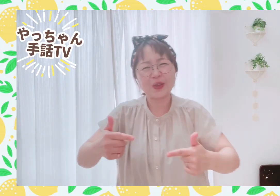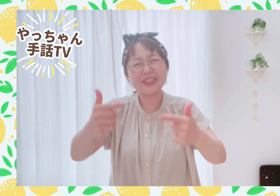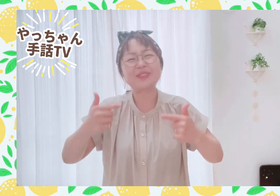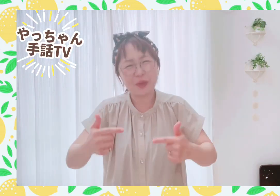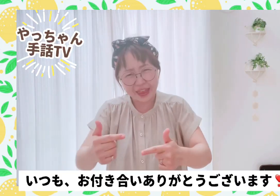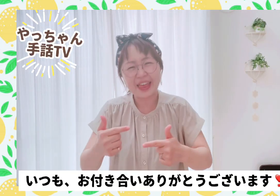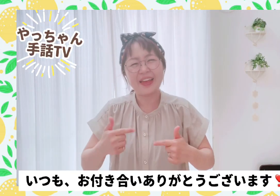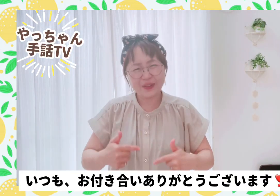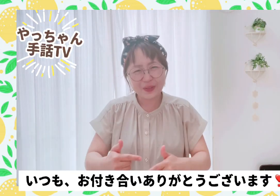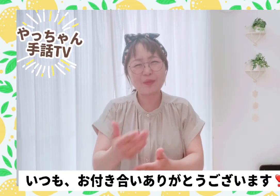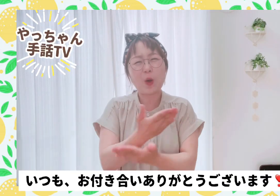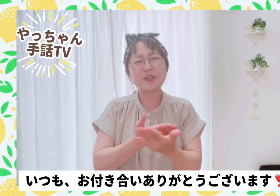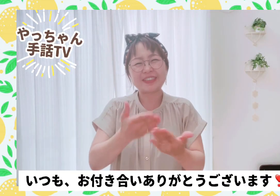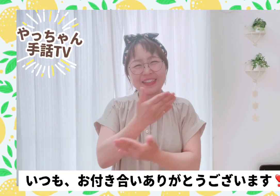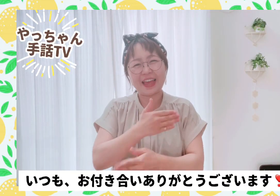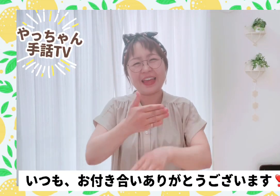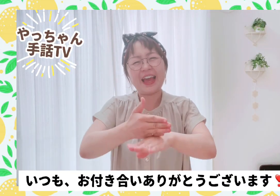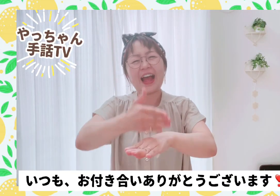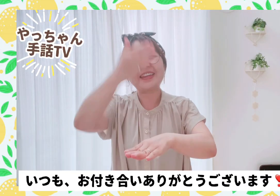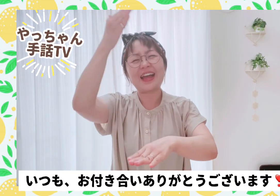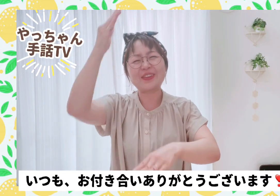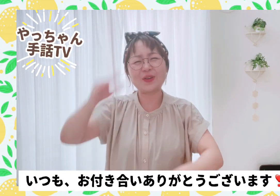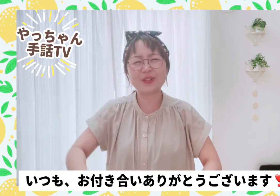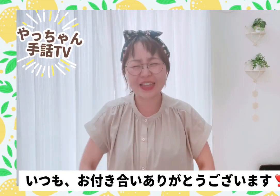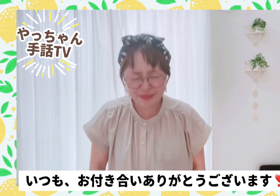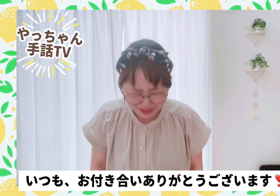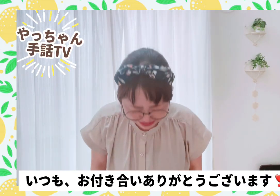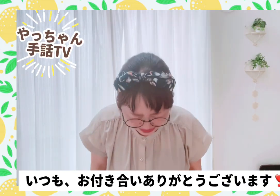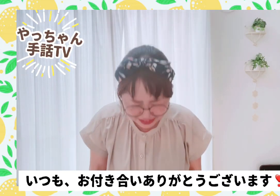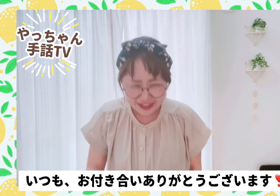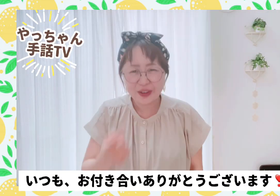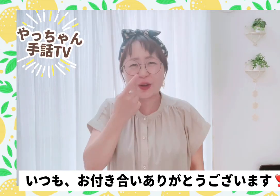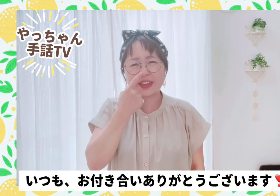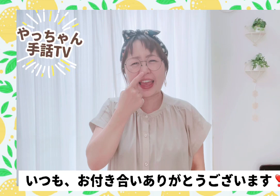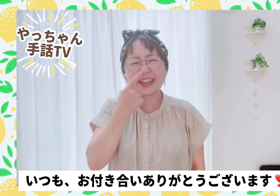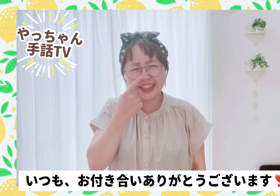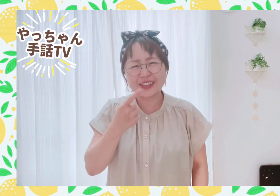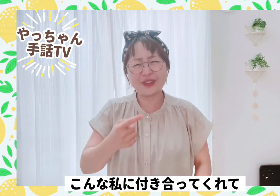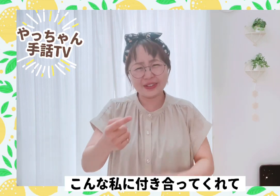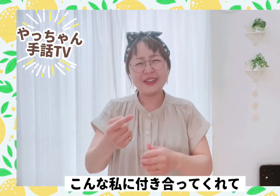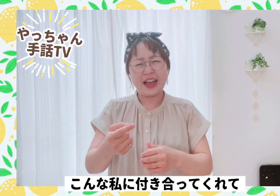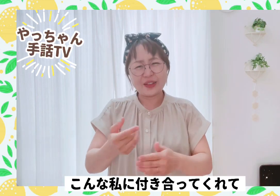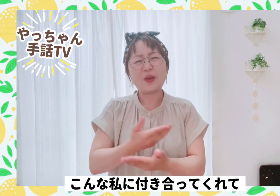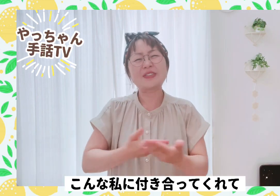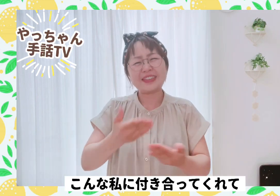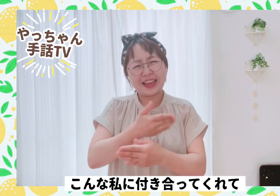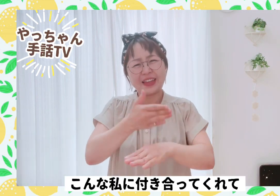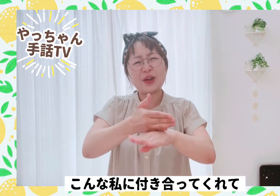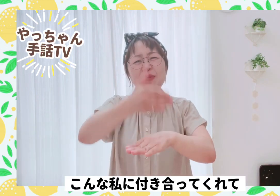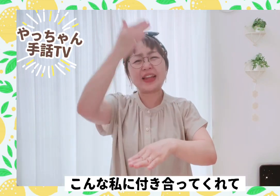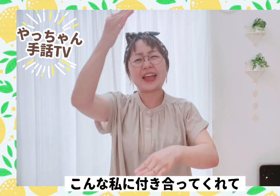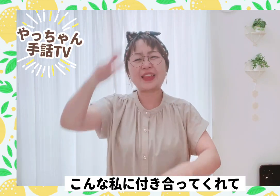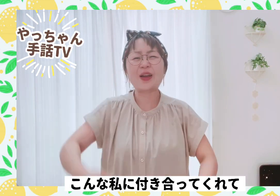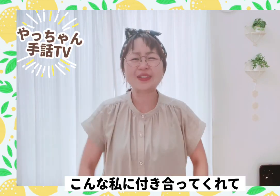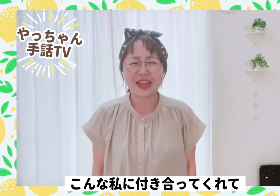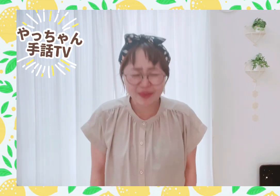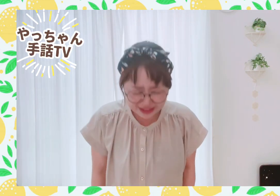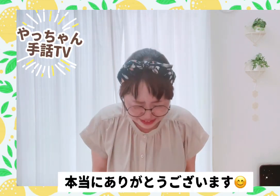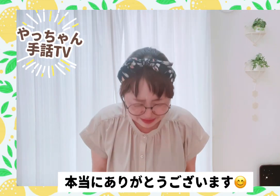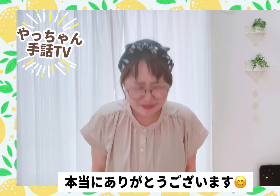ー。あ、いつもお付き合いいただきありがとうございます。本当、こんな私に付き合ってくれて本